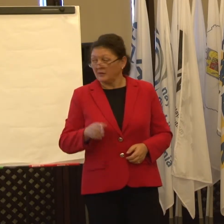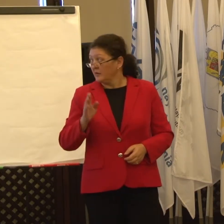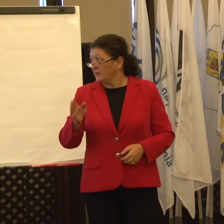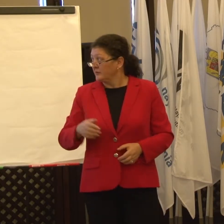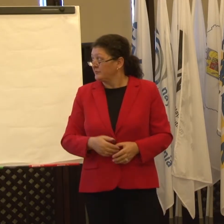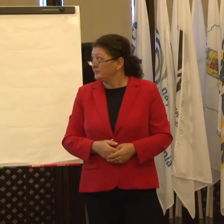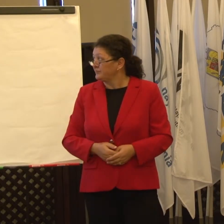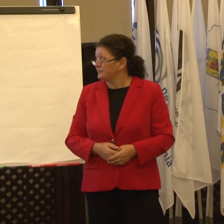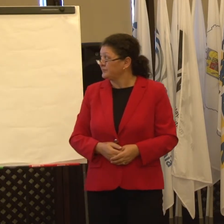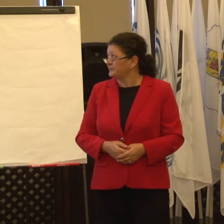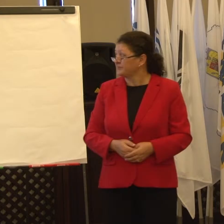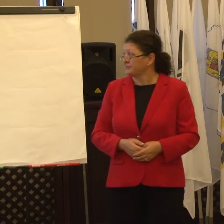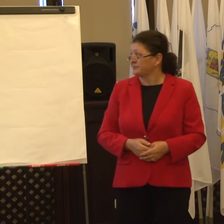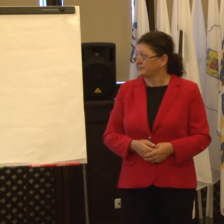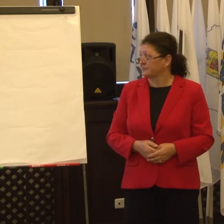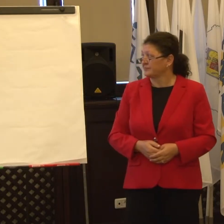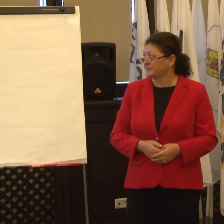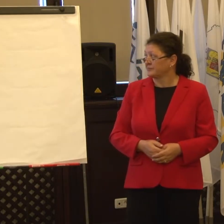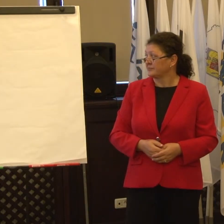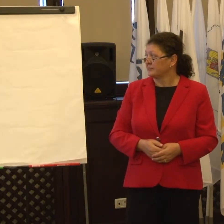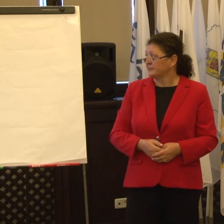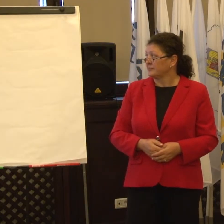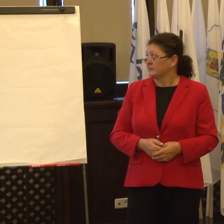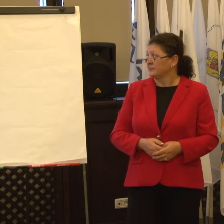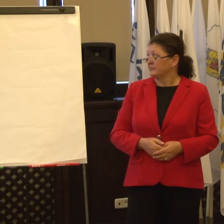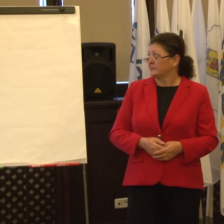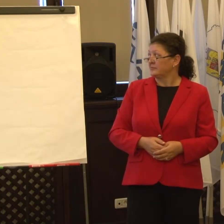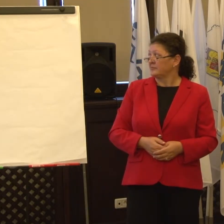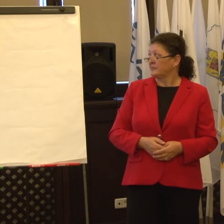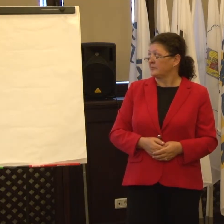se dorește sub nicio formă nici